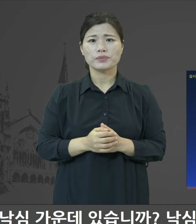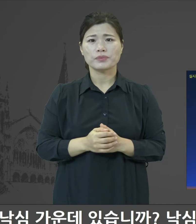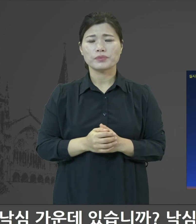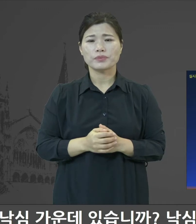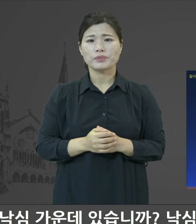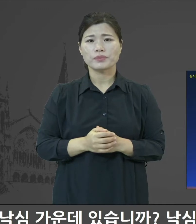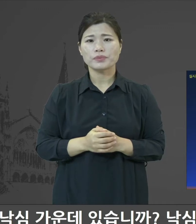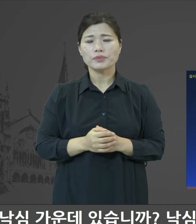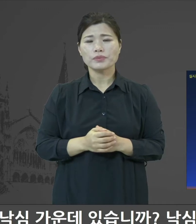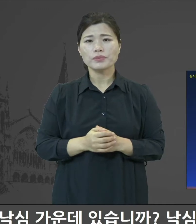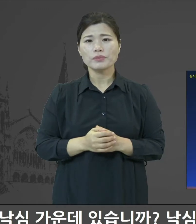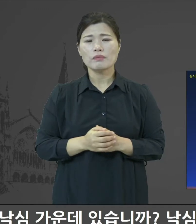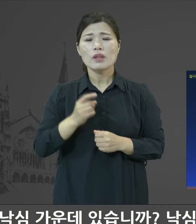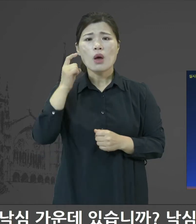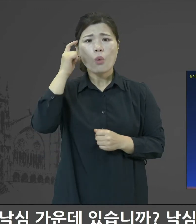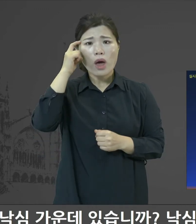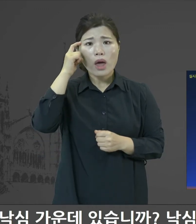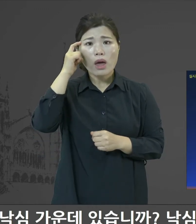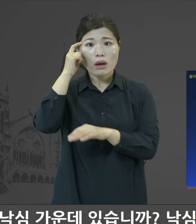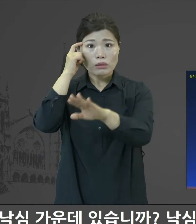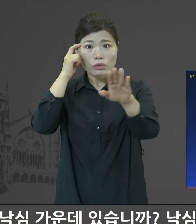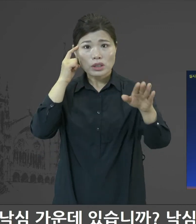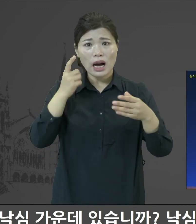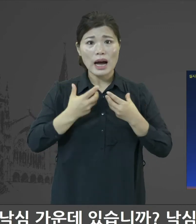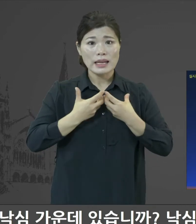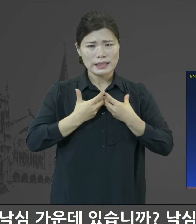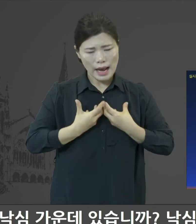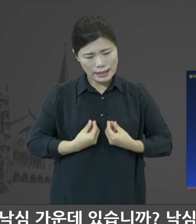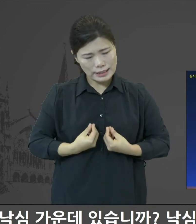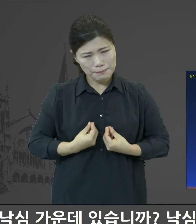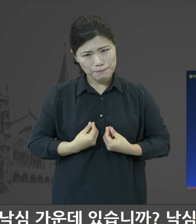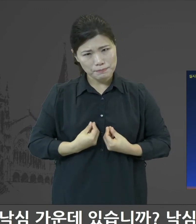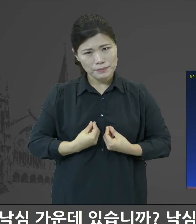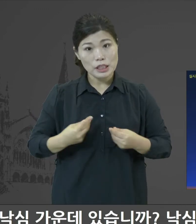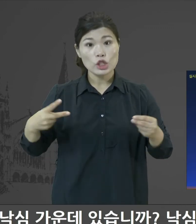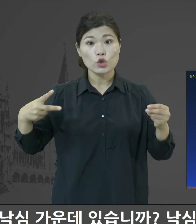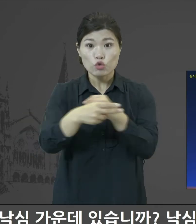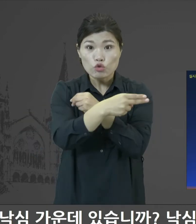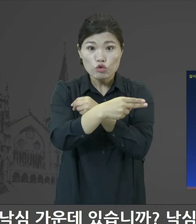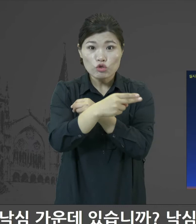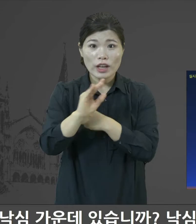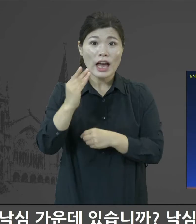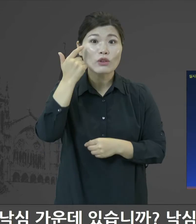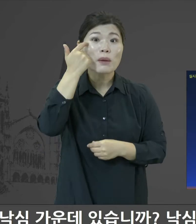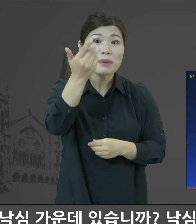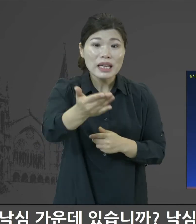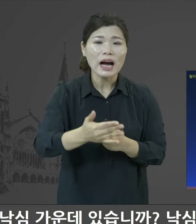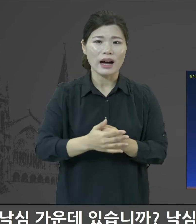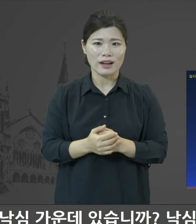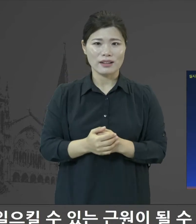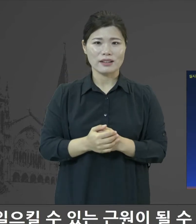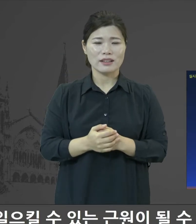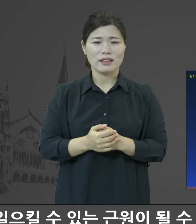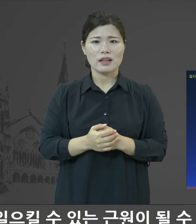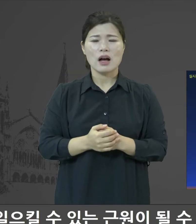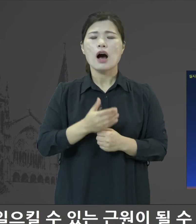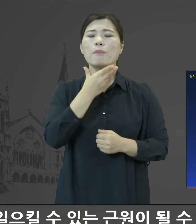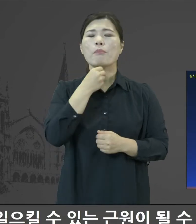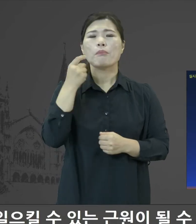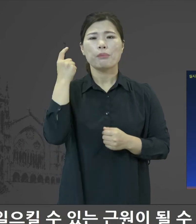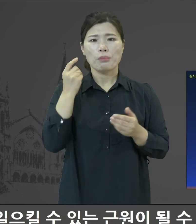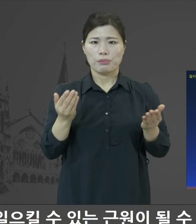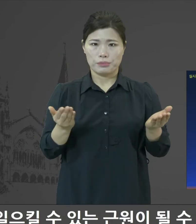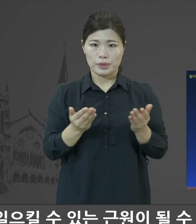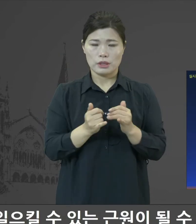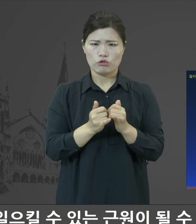사실이죠. 왜 우리가 낙심을 뚝 해야 됩니까? 낙심을 왜 하지 않아야 됩니까? 우리 쭉 복음의 일꾼을